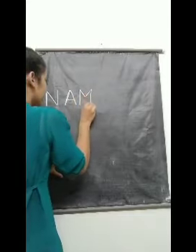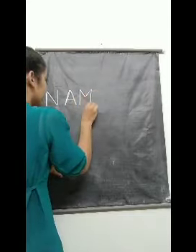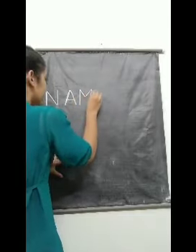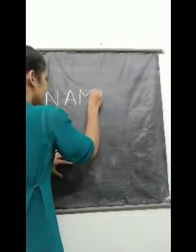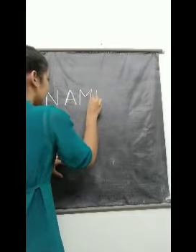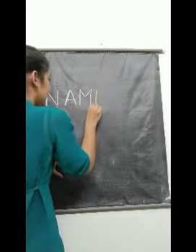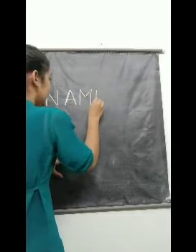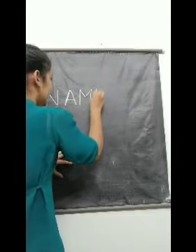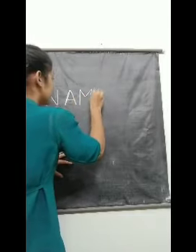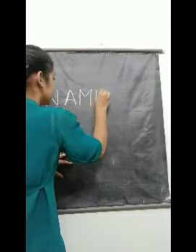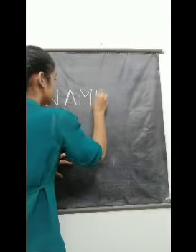ई